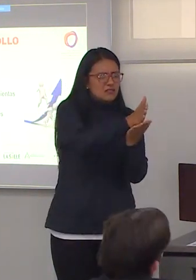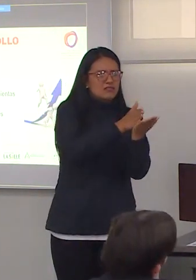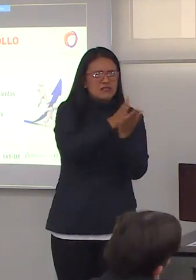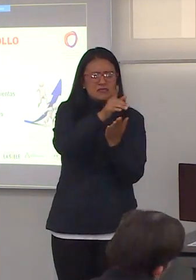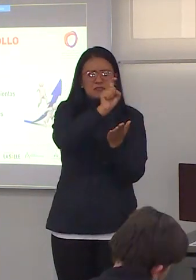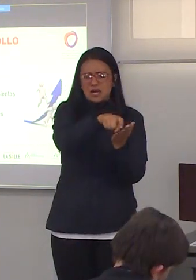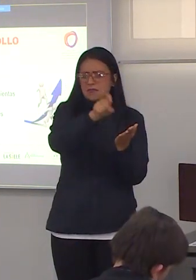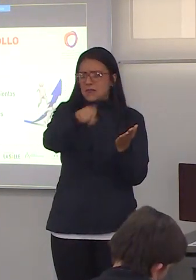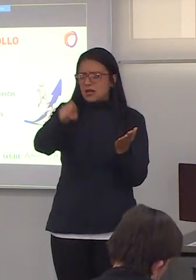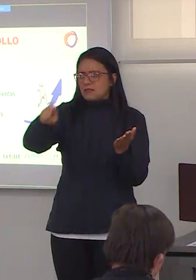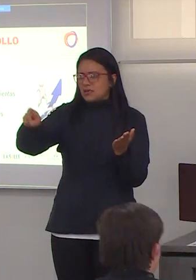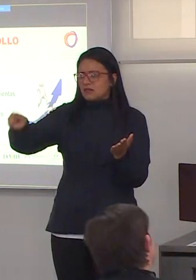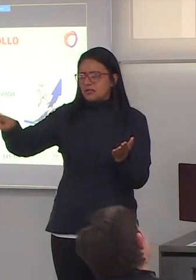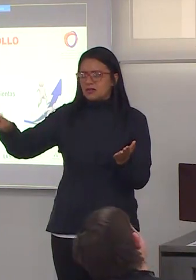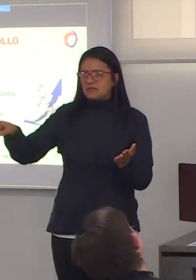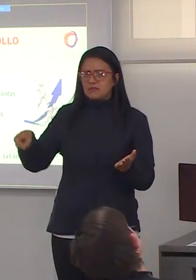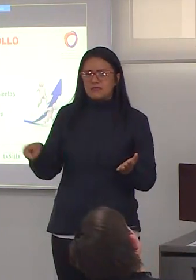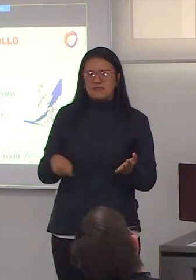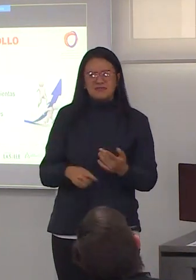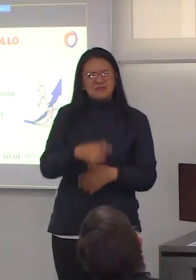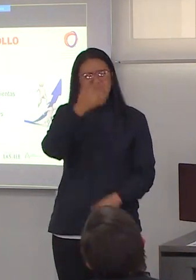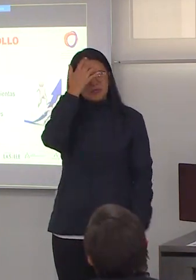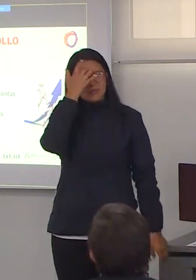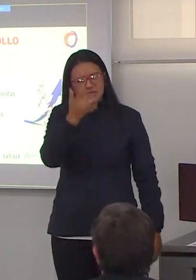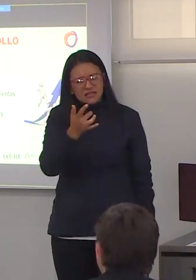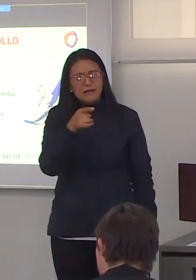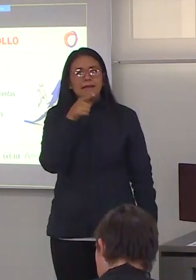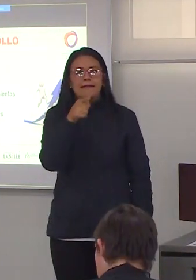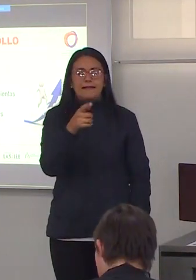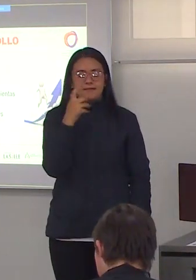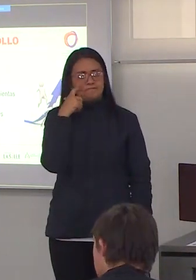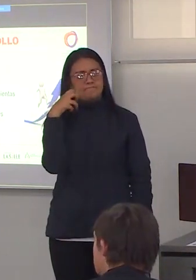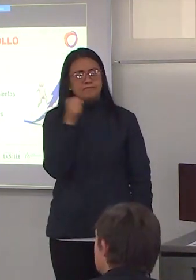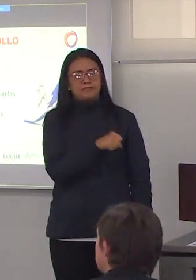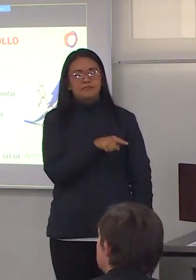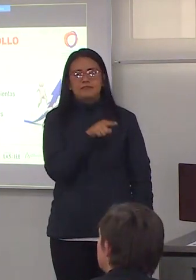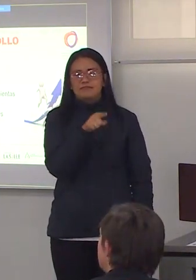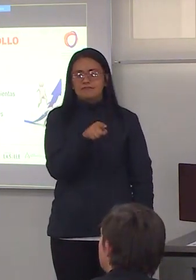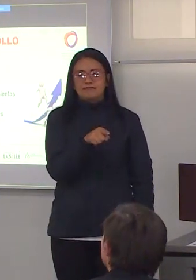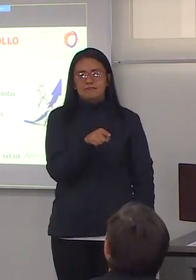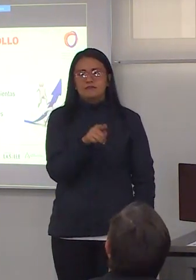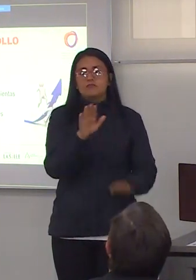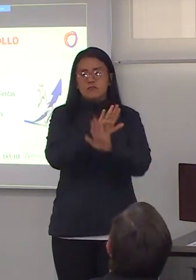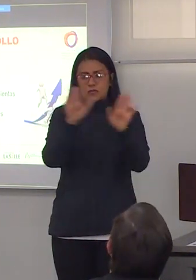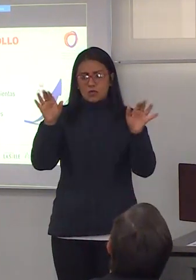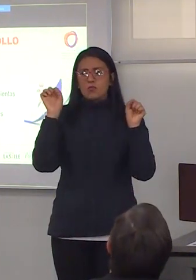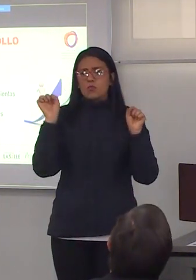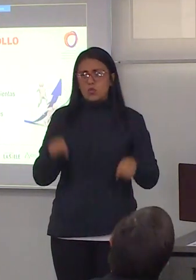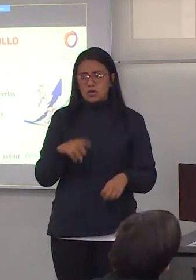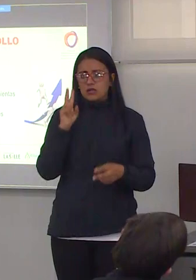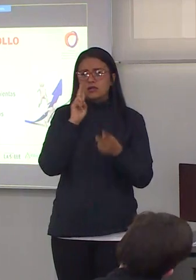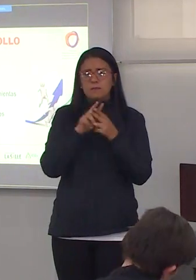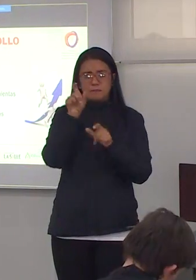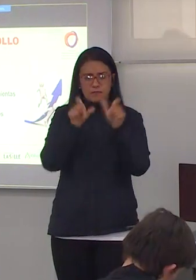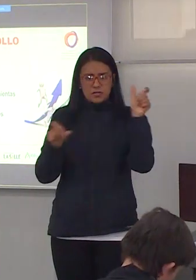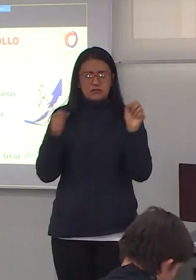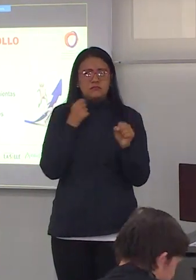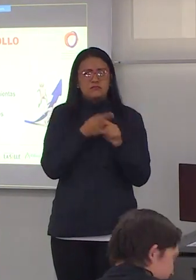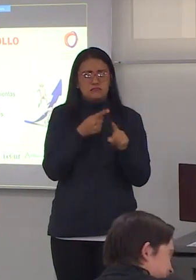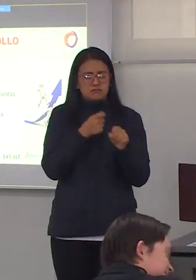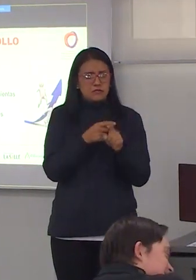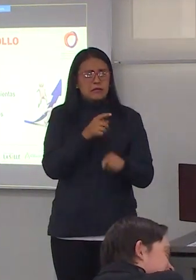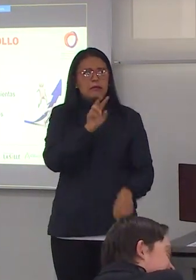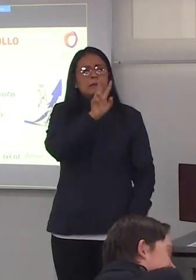y otro? porque esa es una de las características claves aquí y ustedes pueden conocer a muchas personas que han pasado por